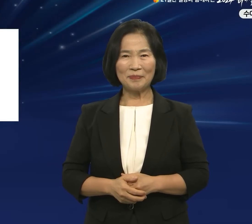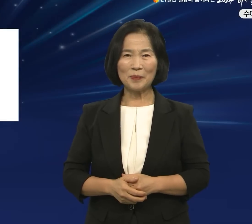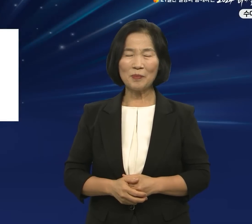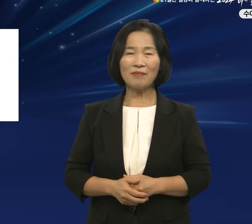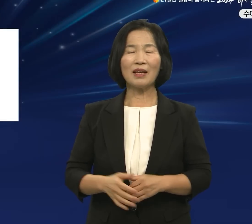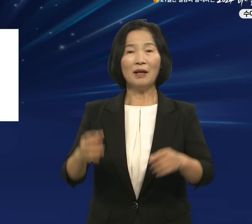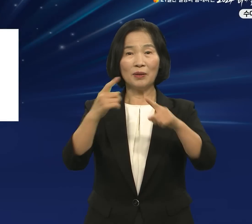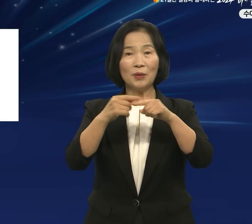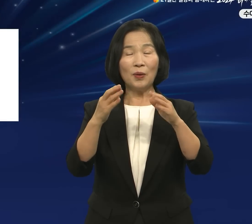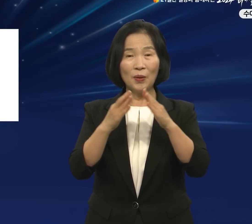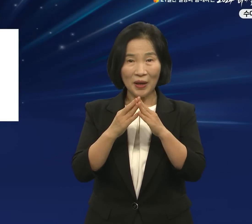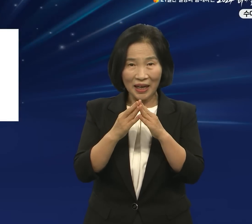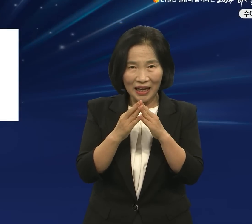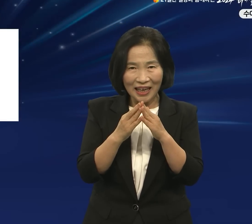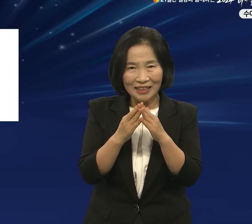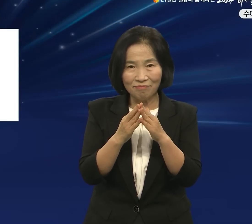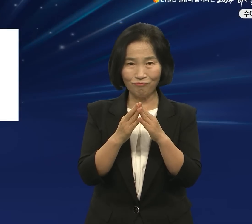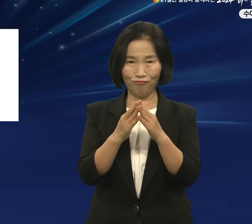교회를 들어가는